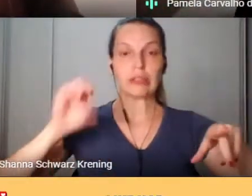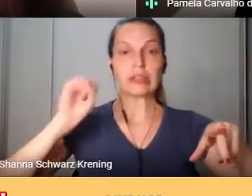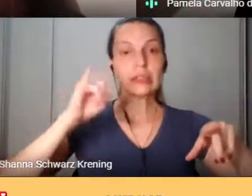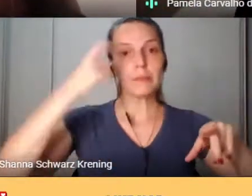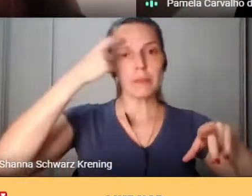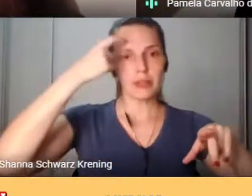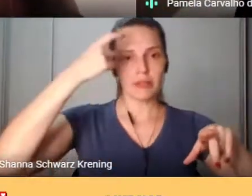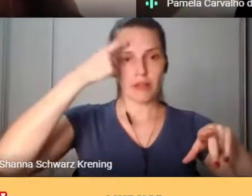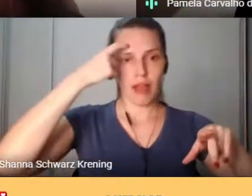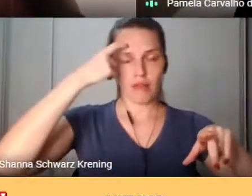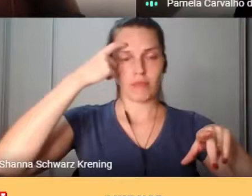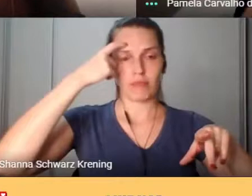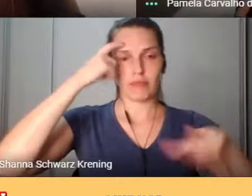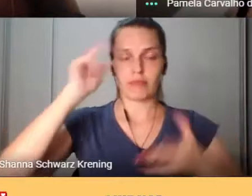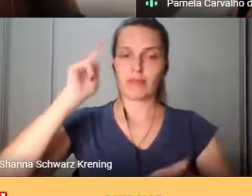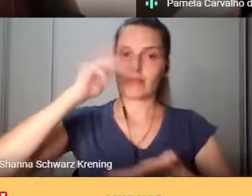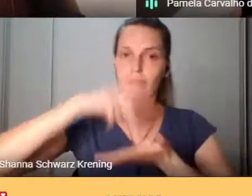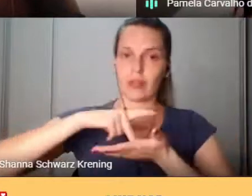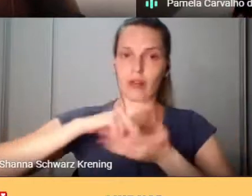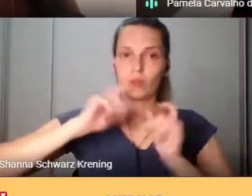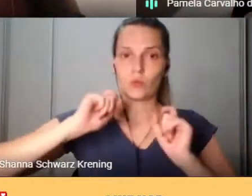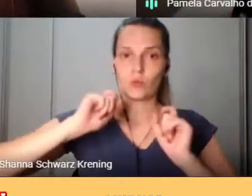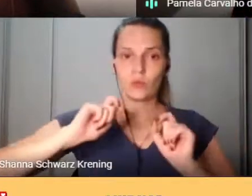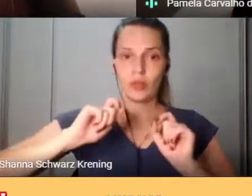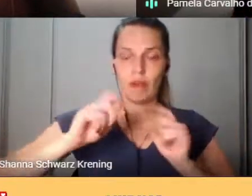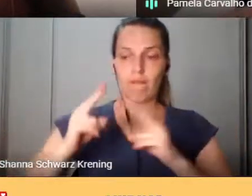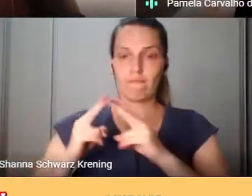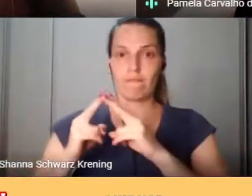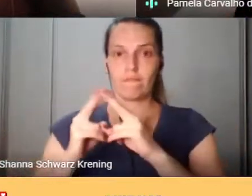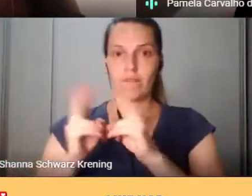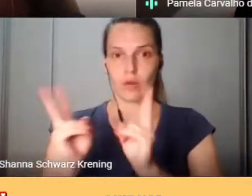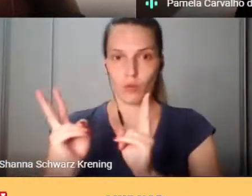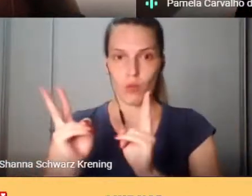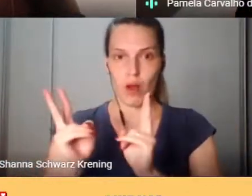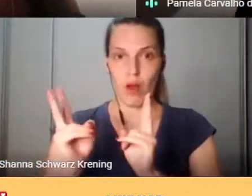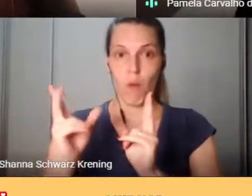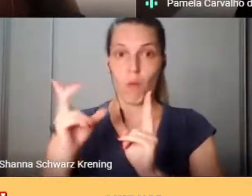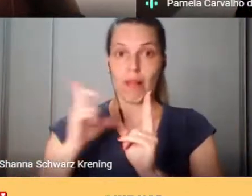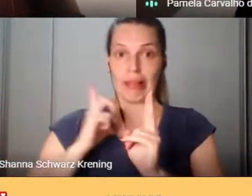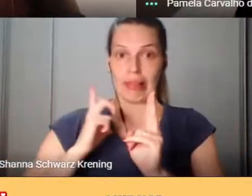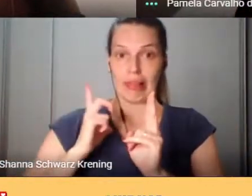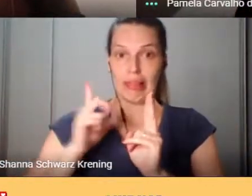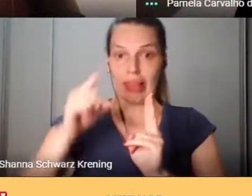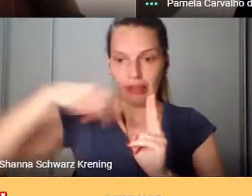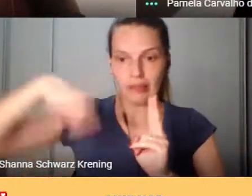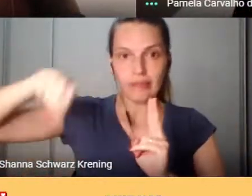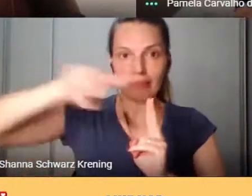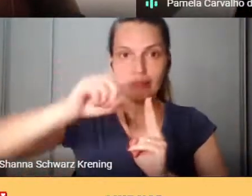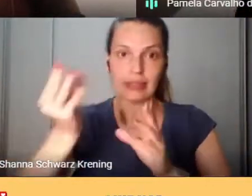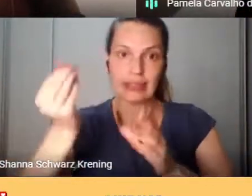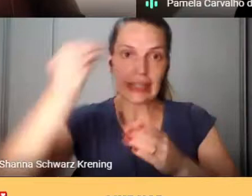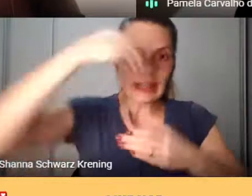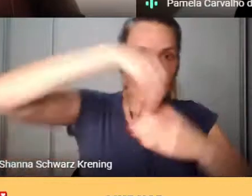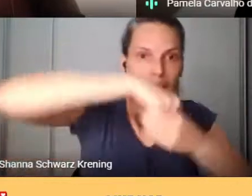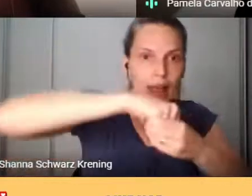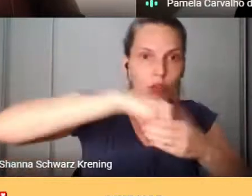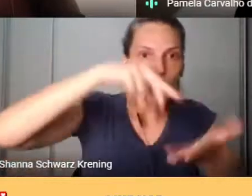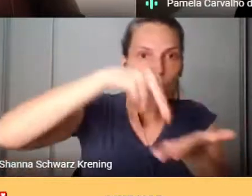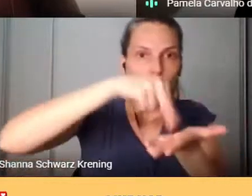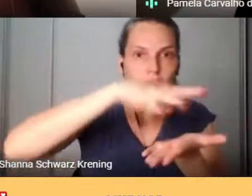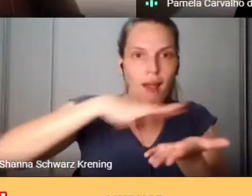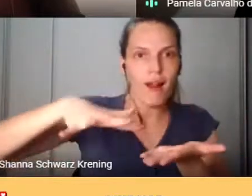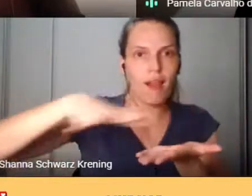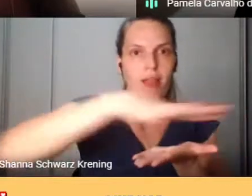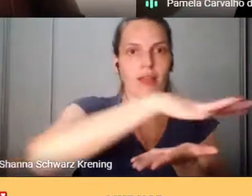que na verdade, o virtual, ele está dentro da nossa realidade, fique mais fácil da gente